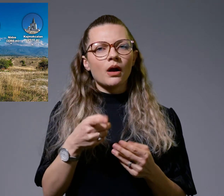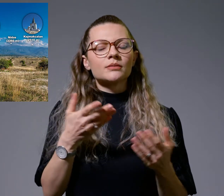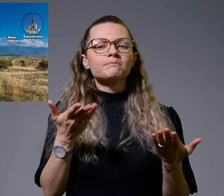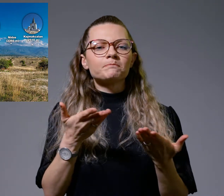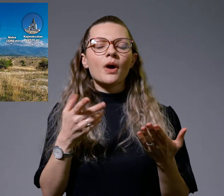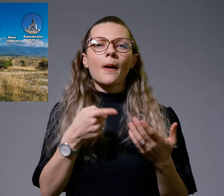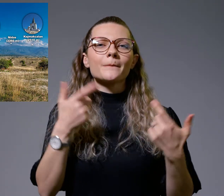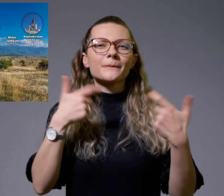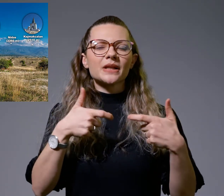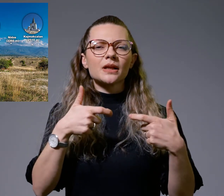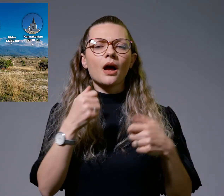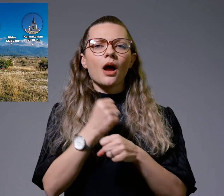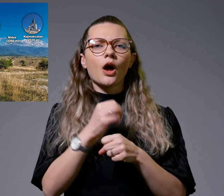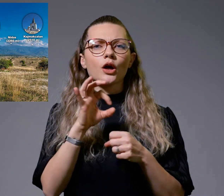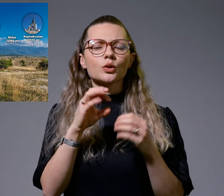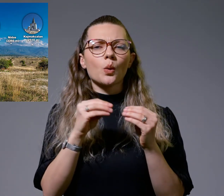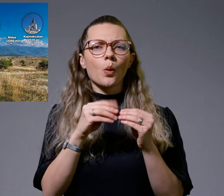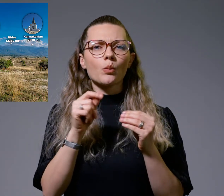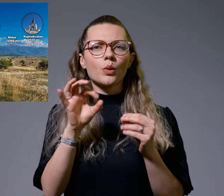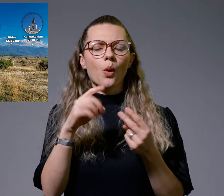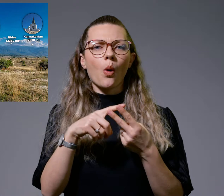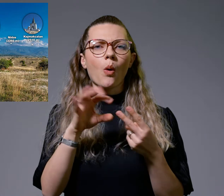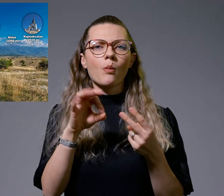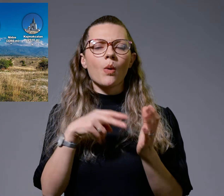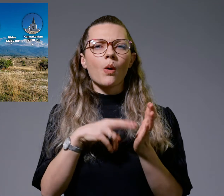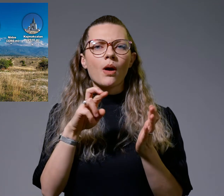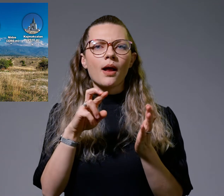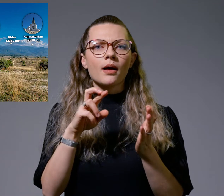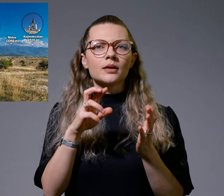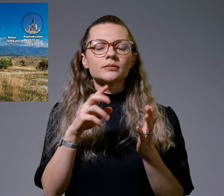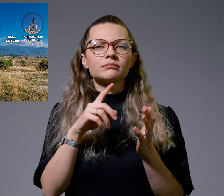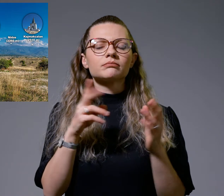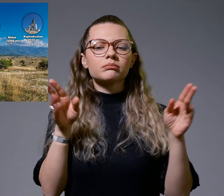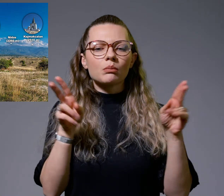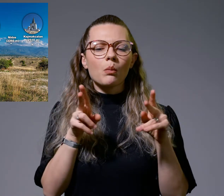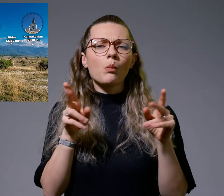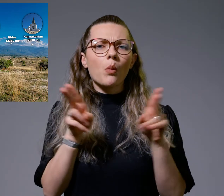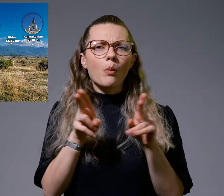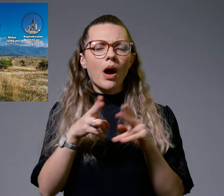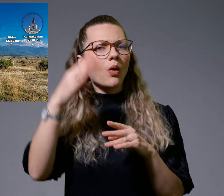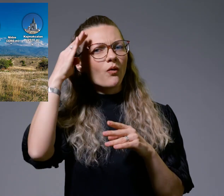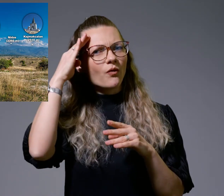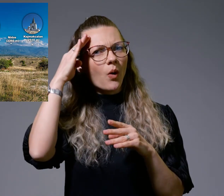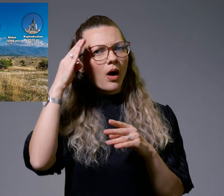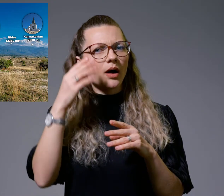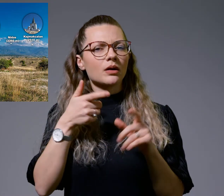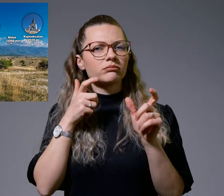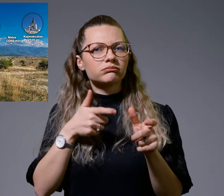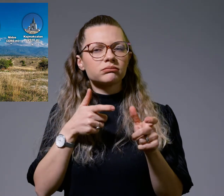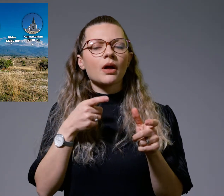на Доброполе била неспоредливо помала воена операција во споредба со останатите